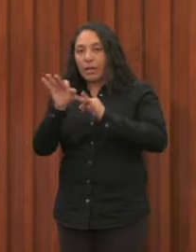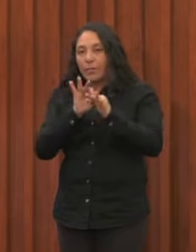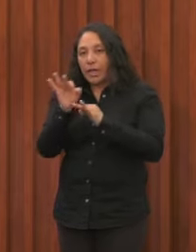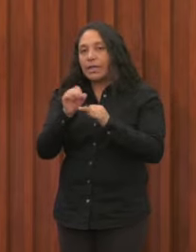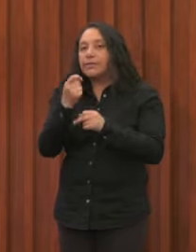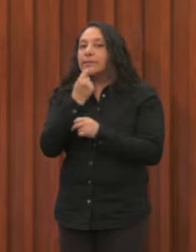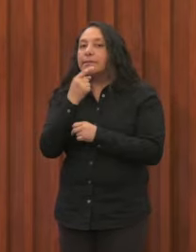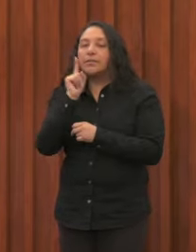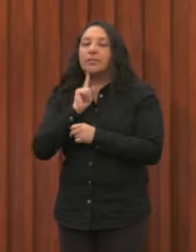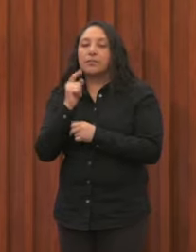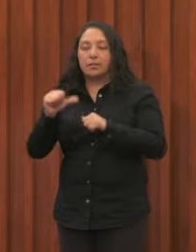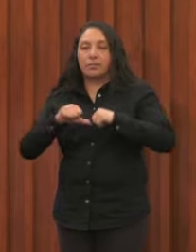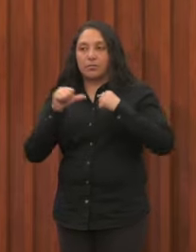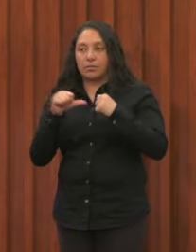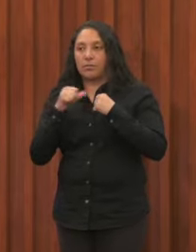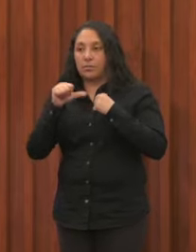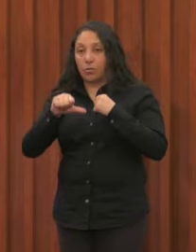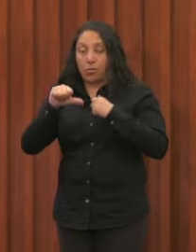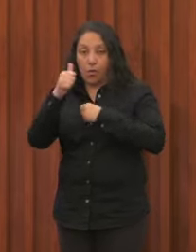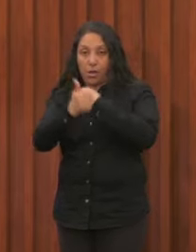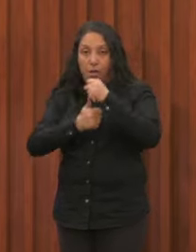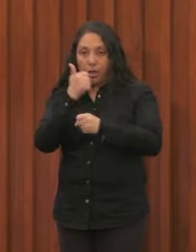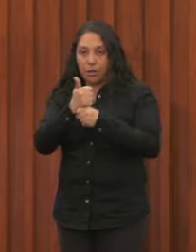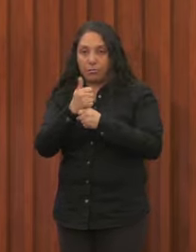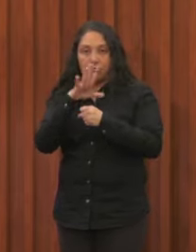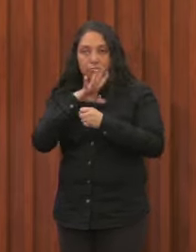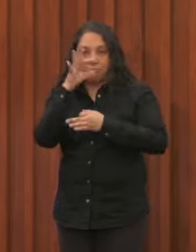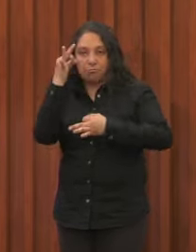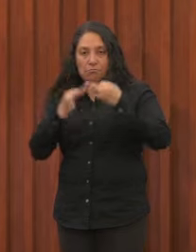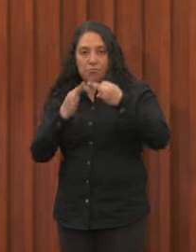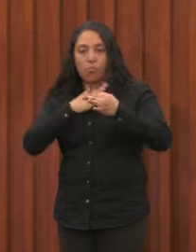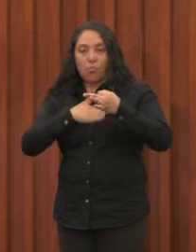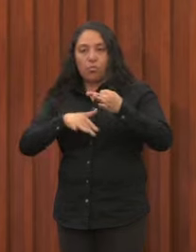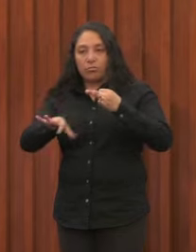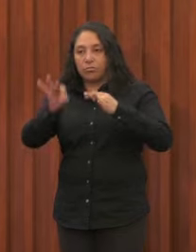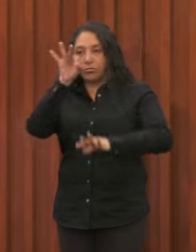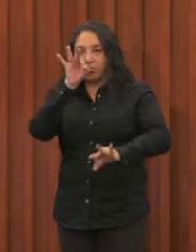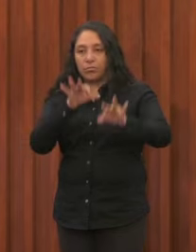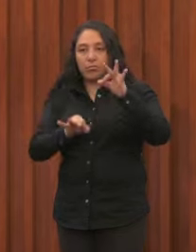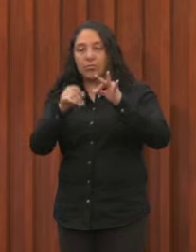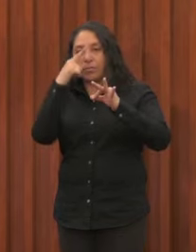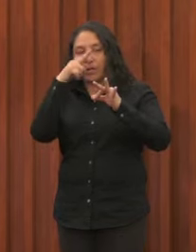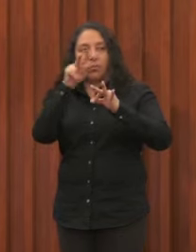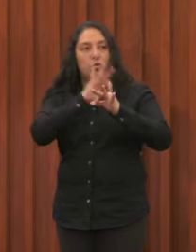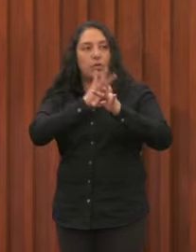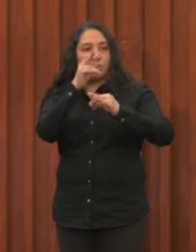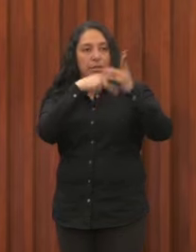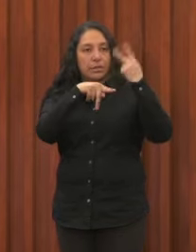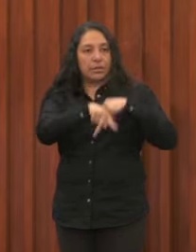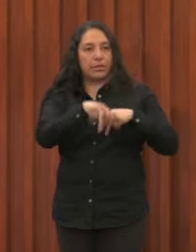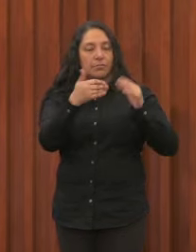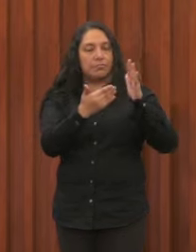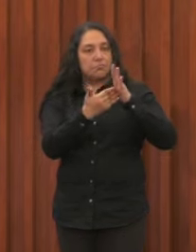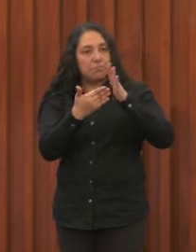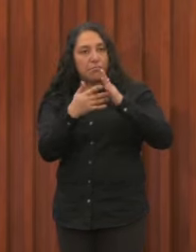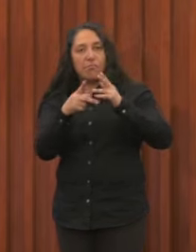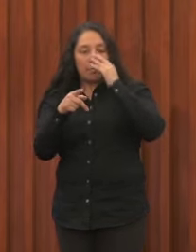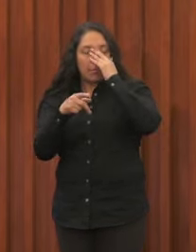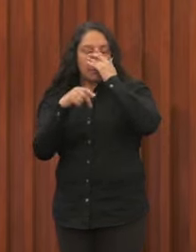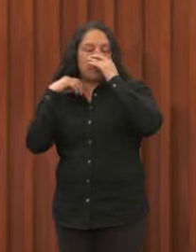adolescentes este año por el jurado hayan sido seleccionadas para estar aquí y estar en el Banco de